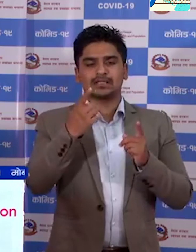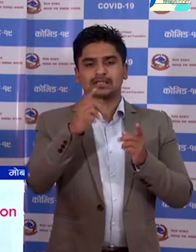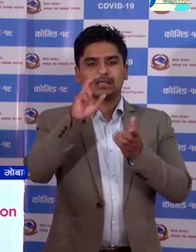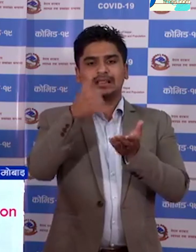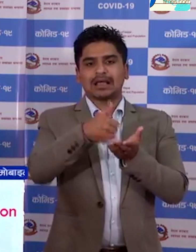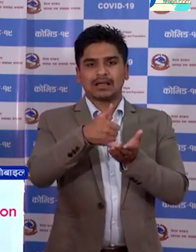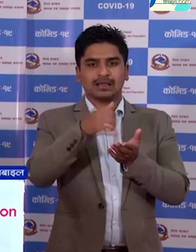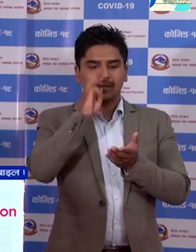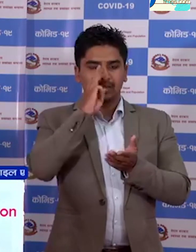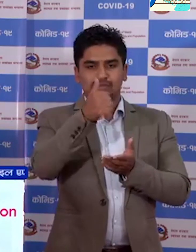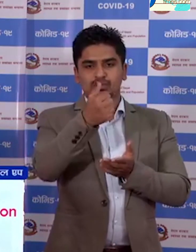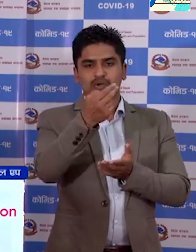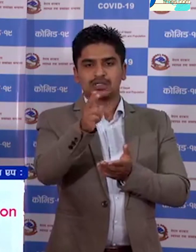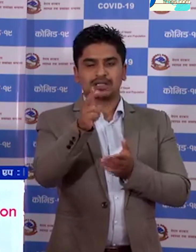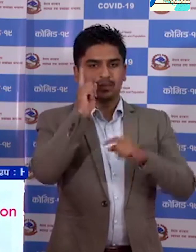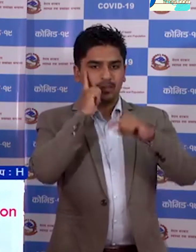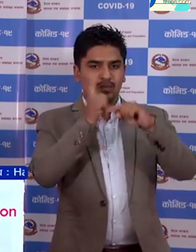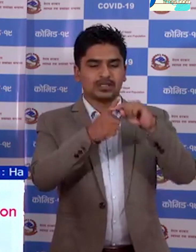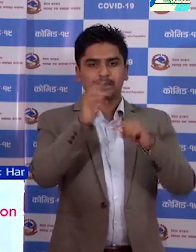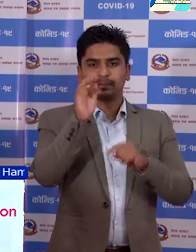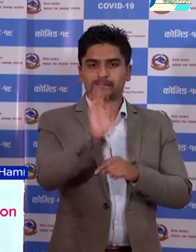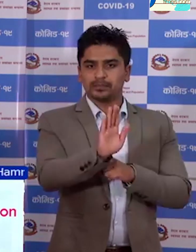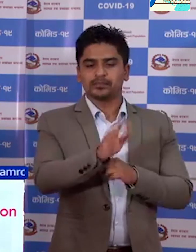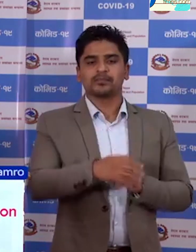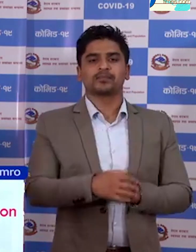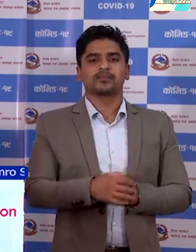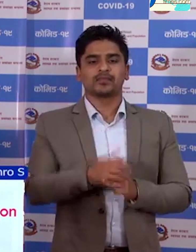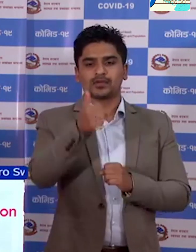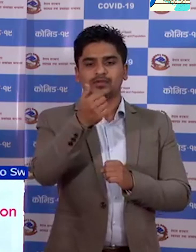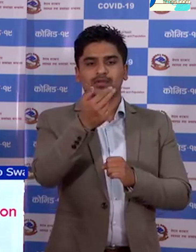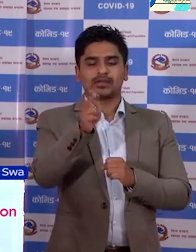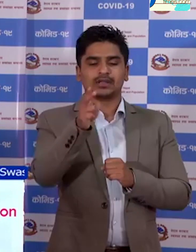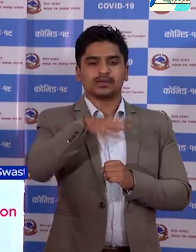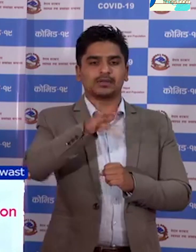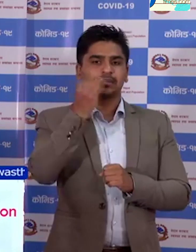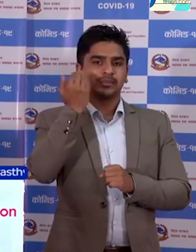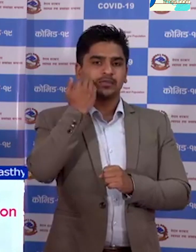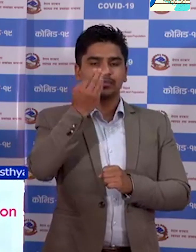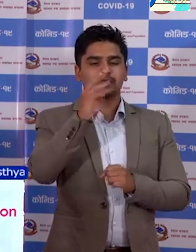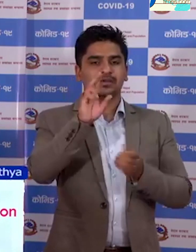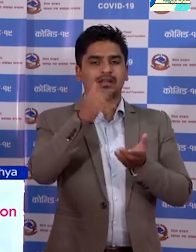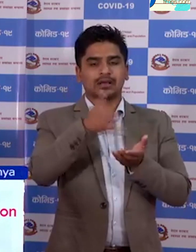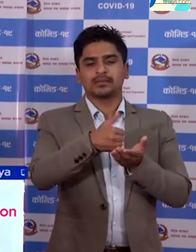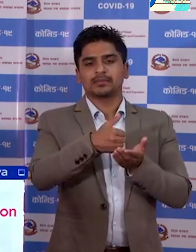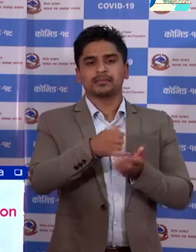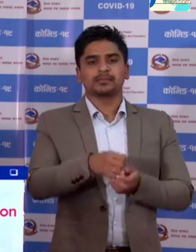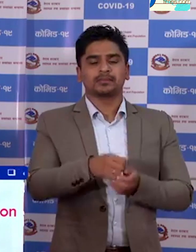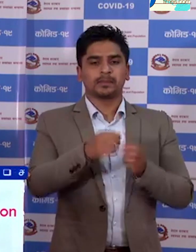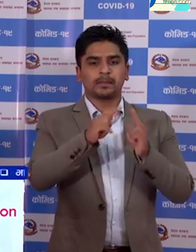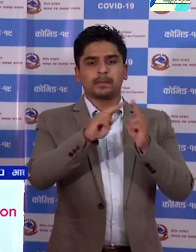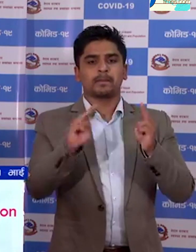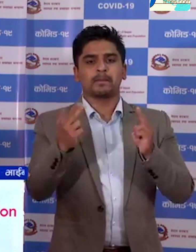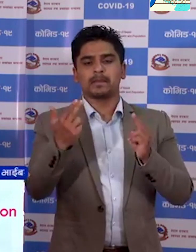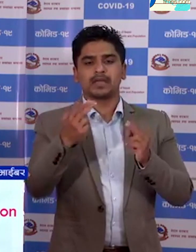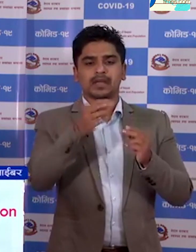दाङमा 6 जनाको पोजिटिभ आएको छ। 6 जना नै पुरुष हुनुहुन्छ दाङको। भेरी